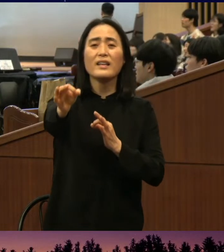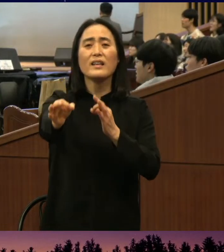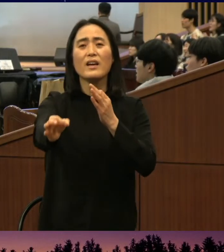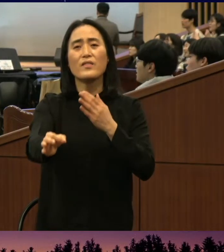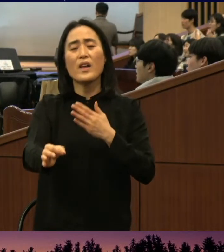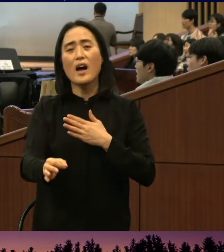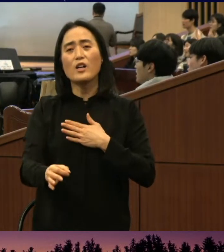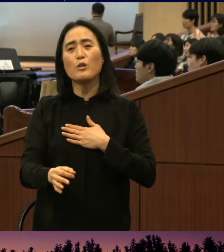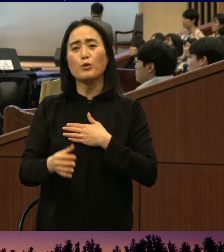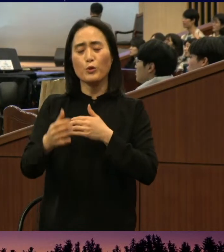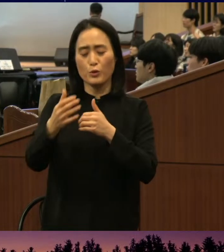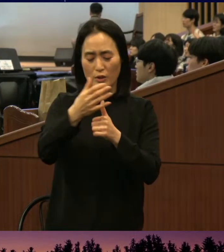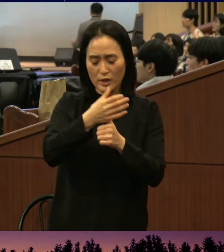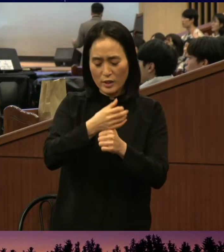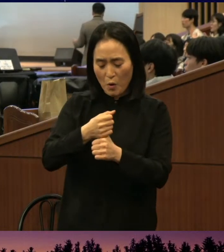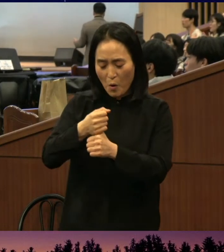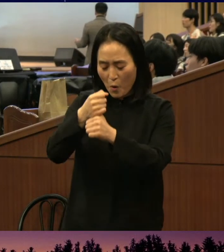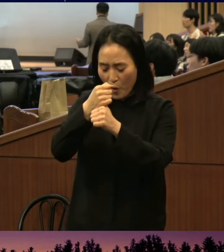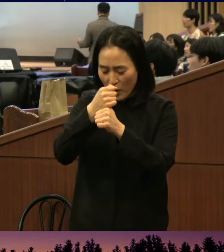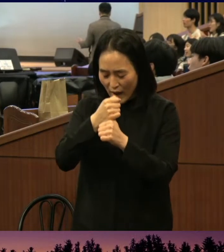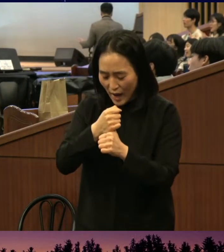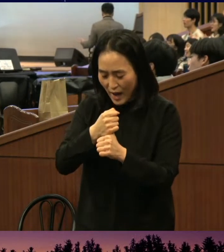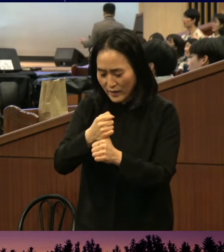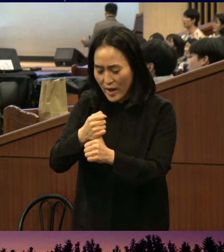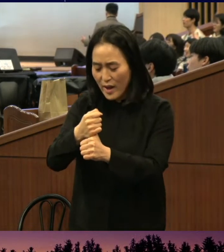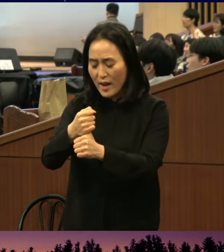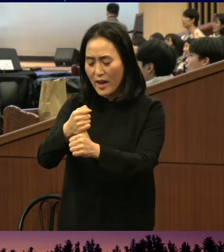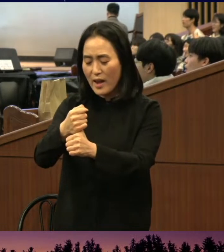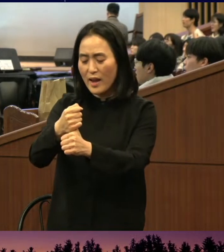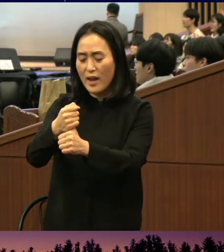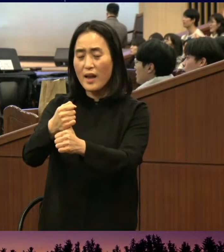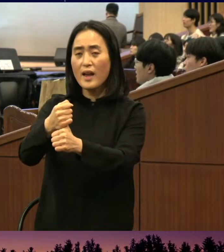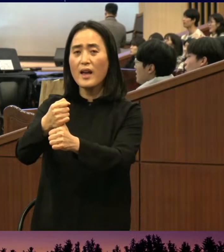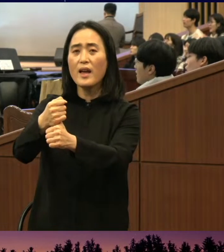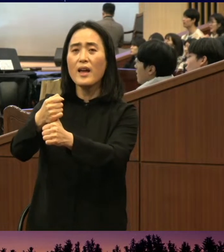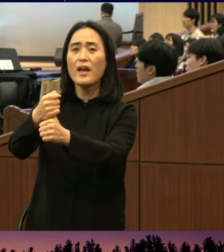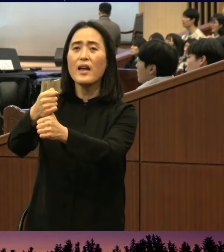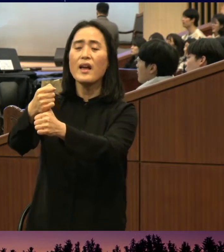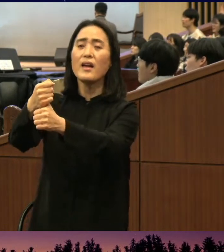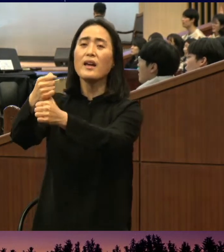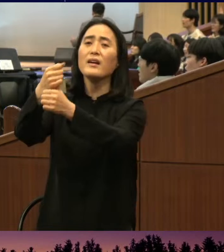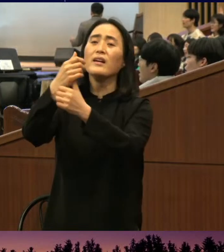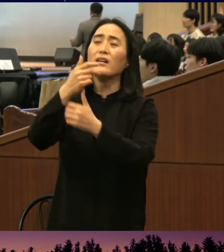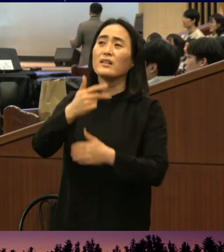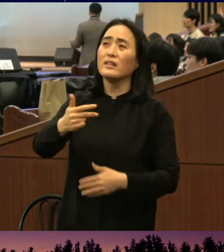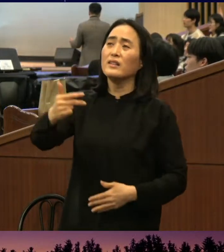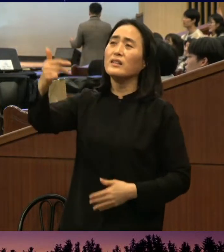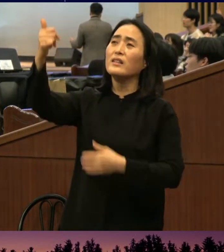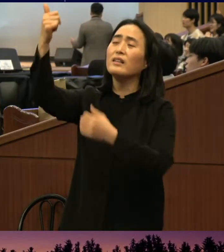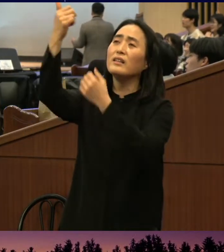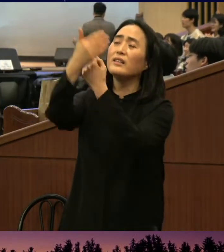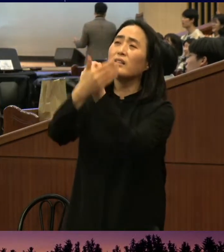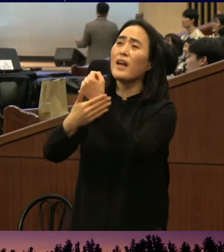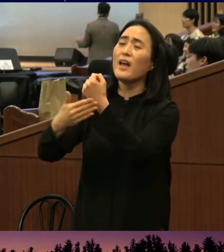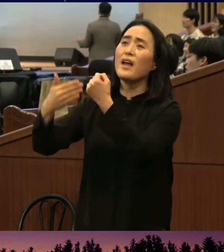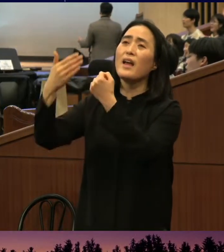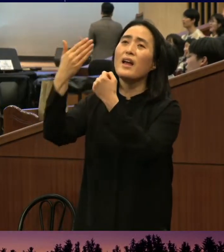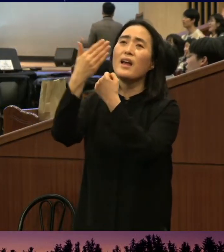영원히 나를 붙들고 가네. 그